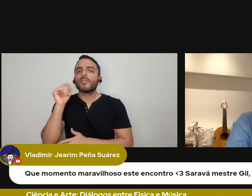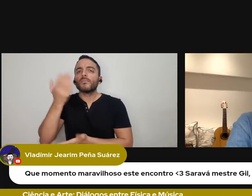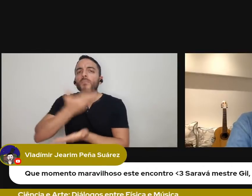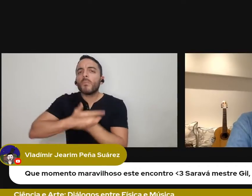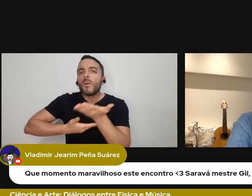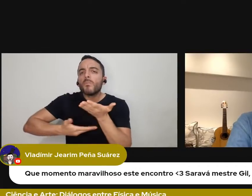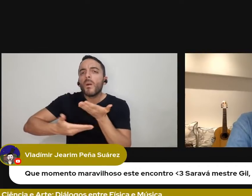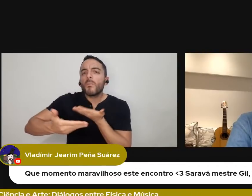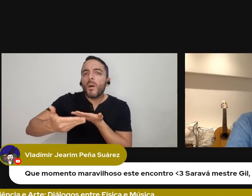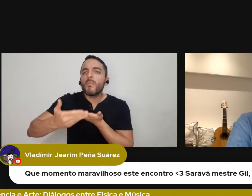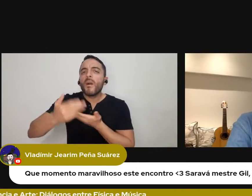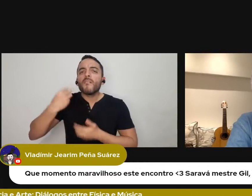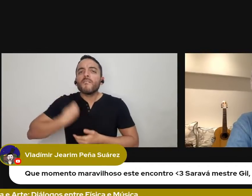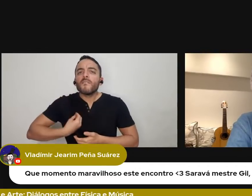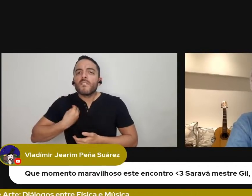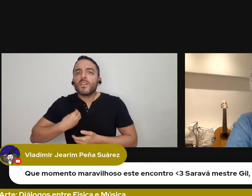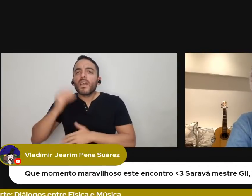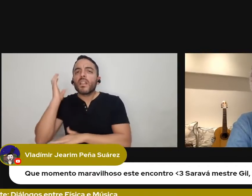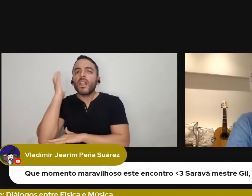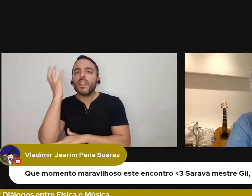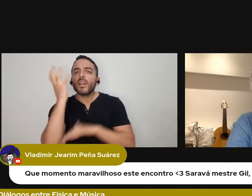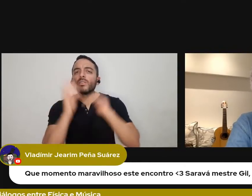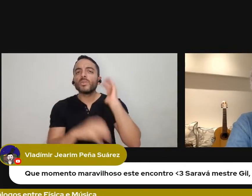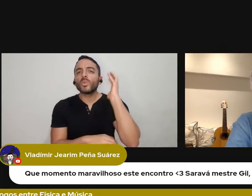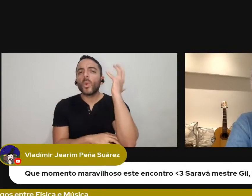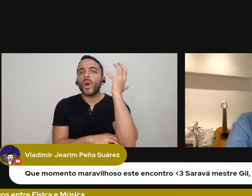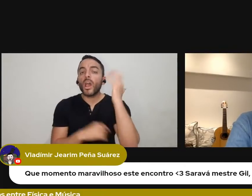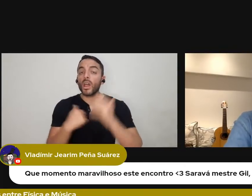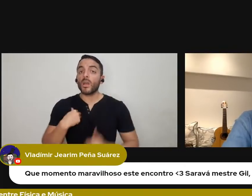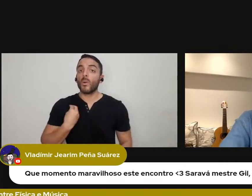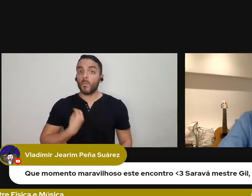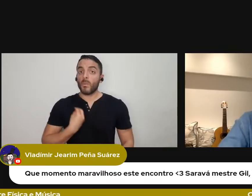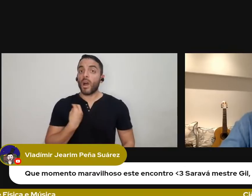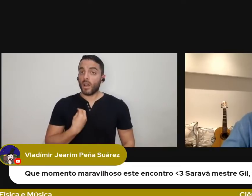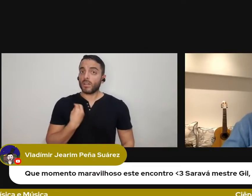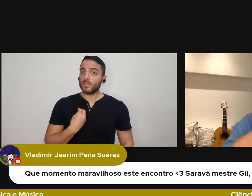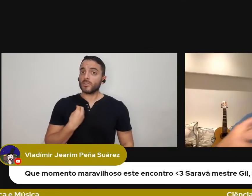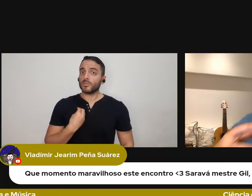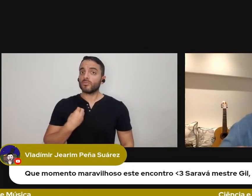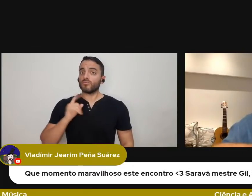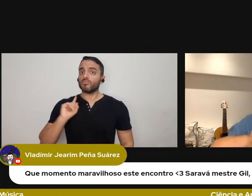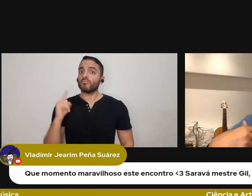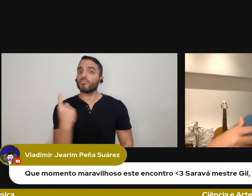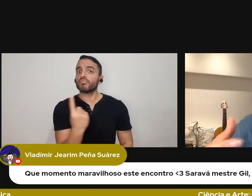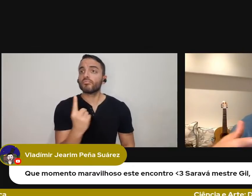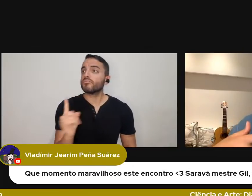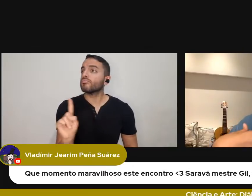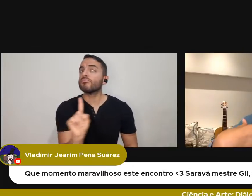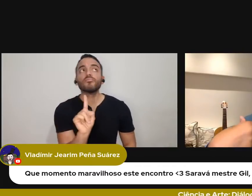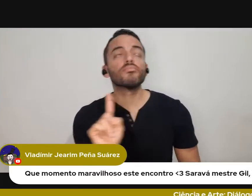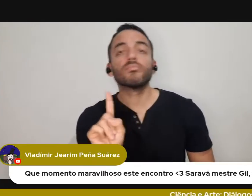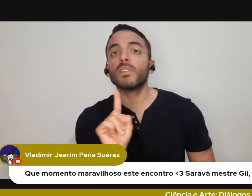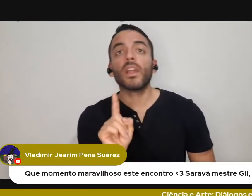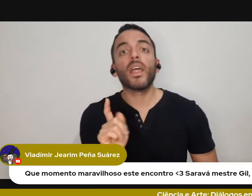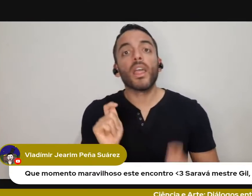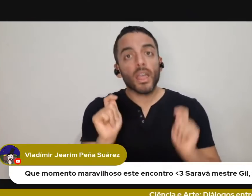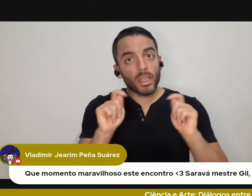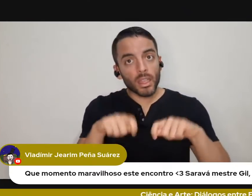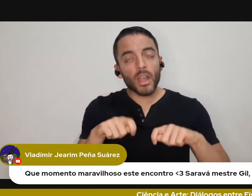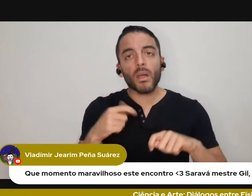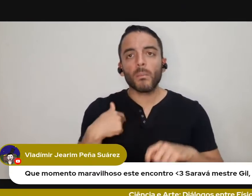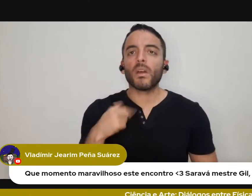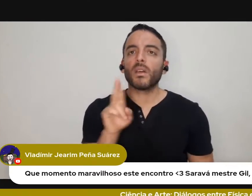em que medida fazemos parte dessa natureza, enfim, em que medida podemos utilizar o nosso diálogo